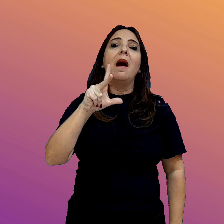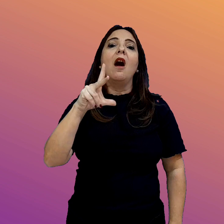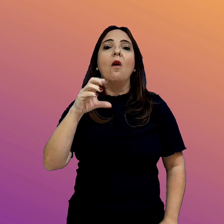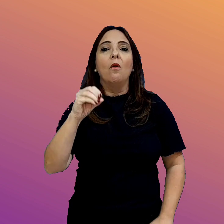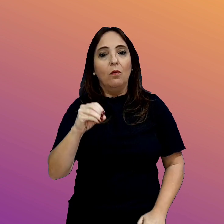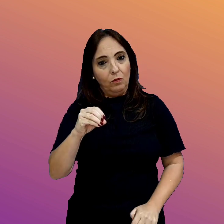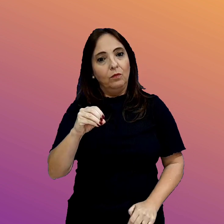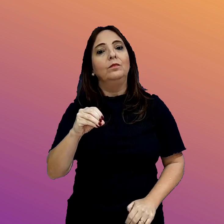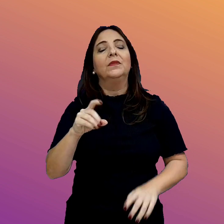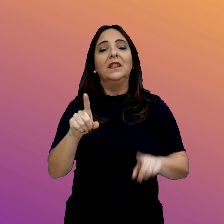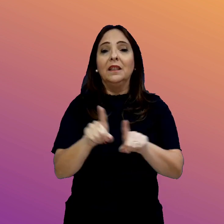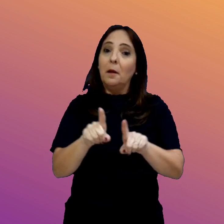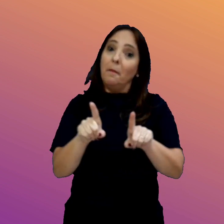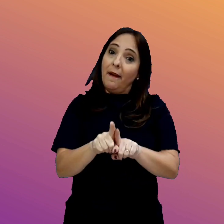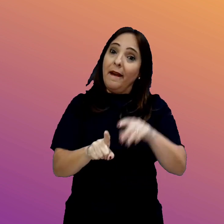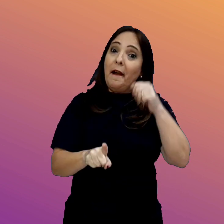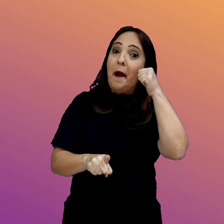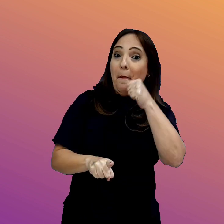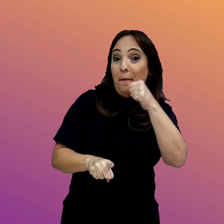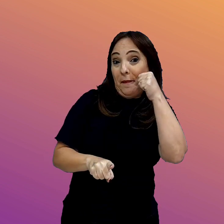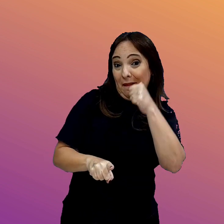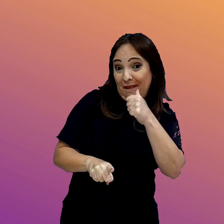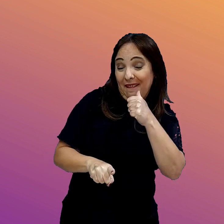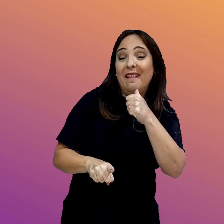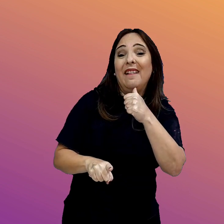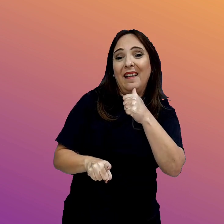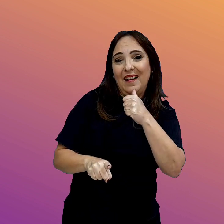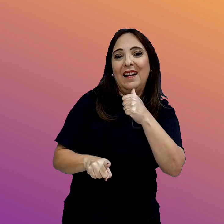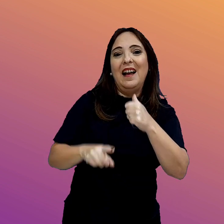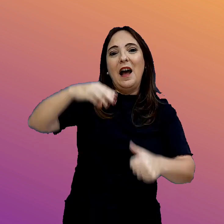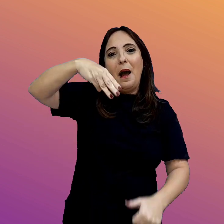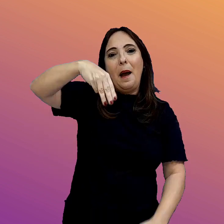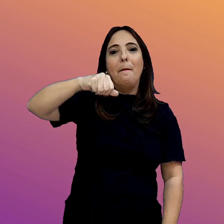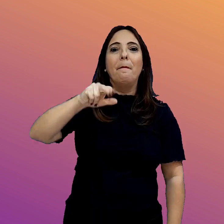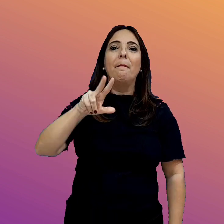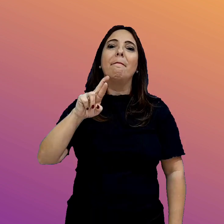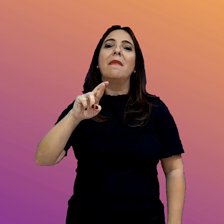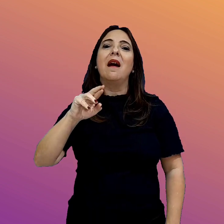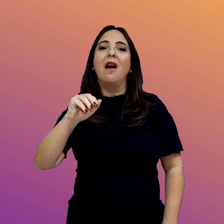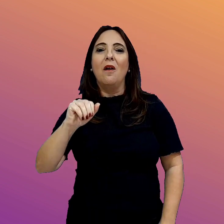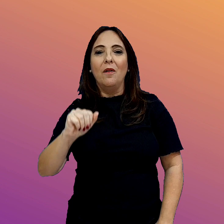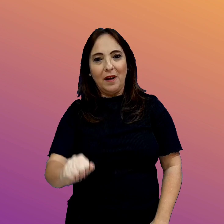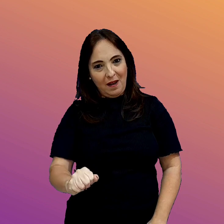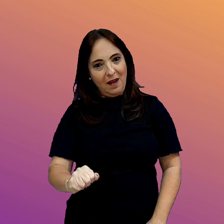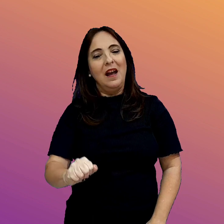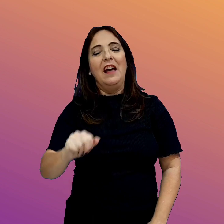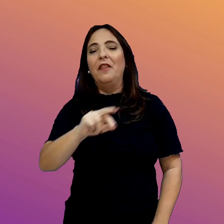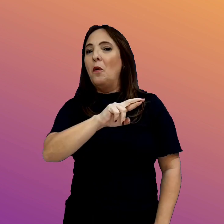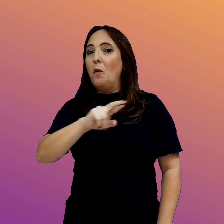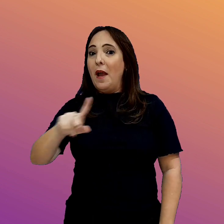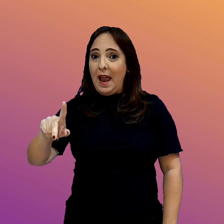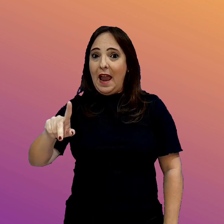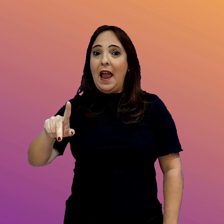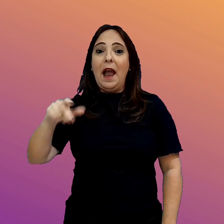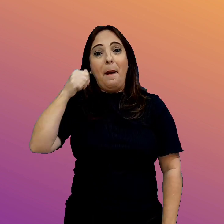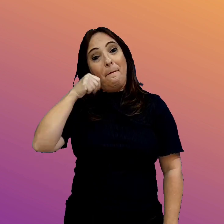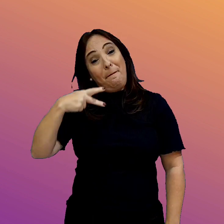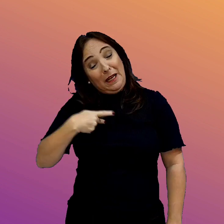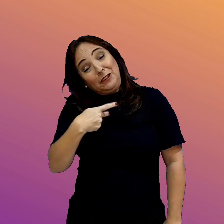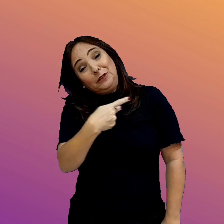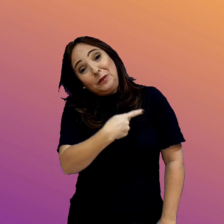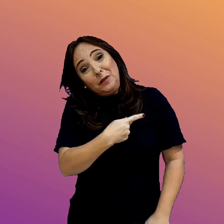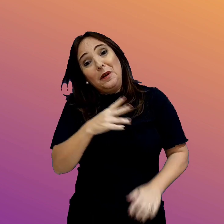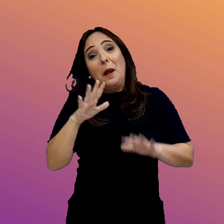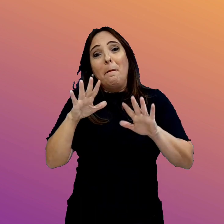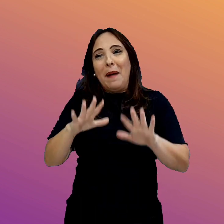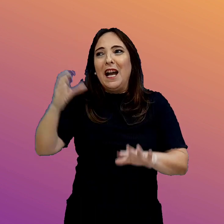a pastora, posso dizer assim, pastora Maura, apesar de ela não ter sido ordenada ainda, ela tem